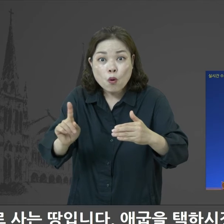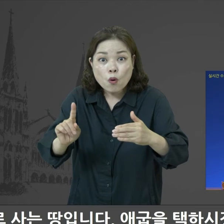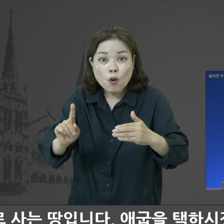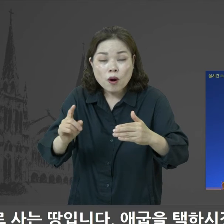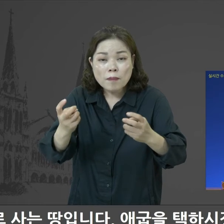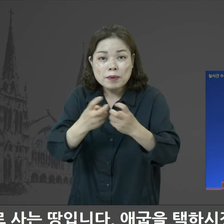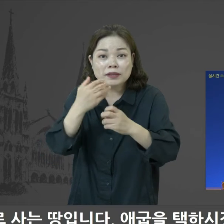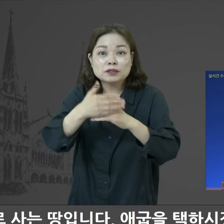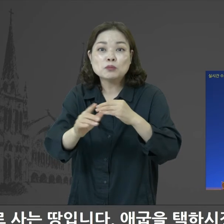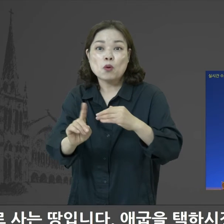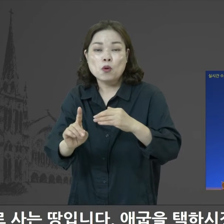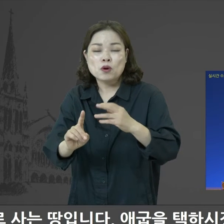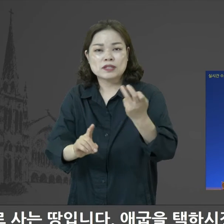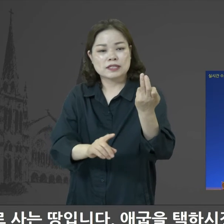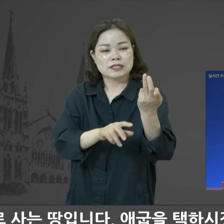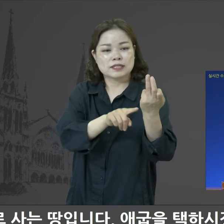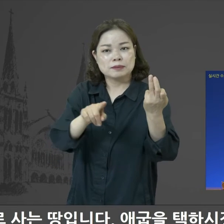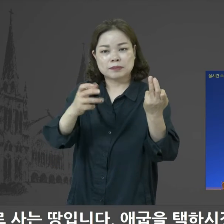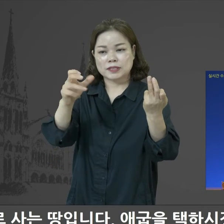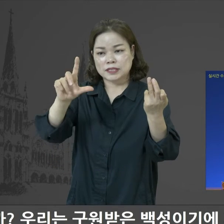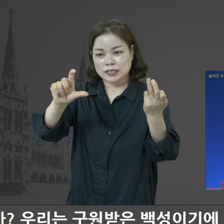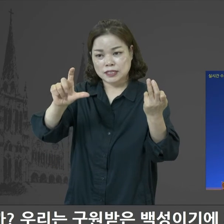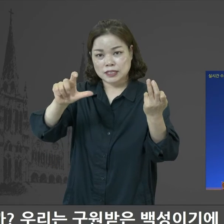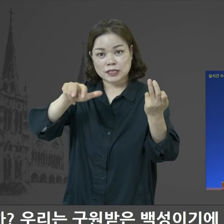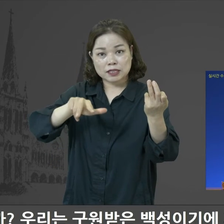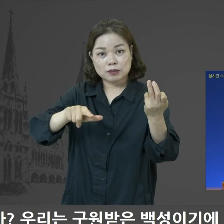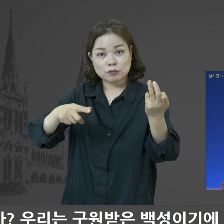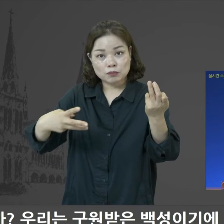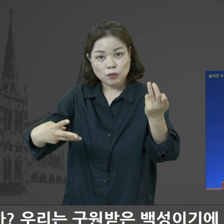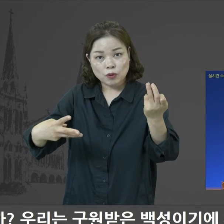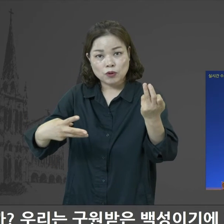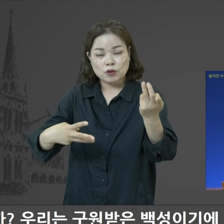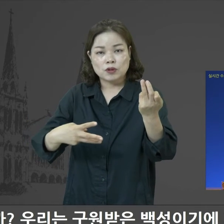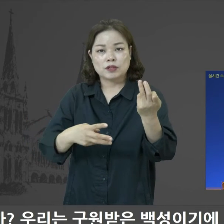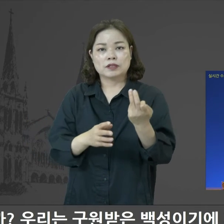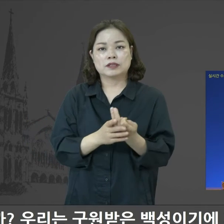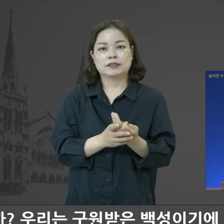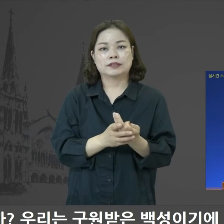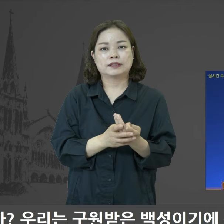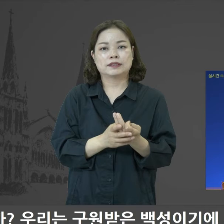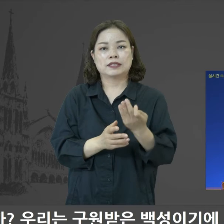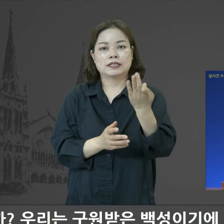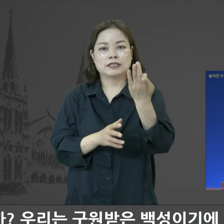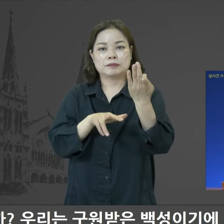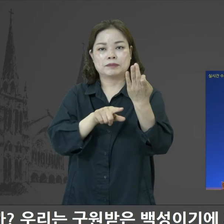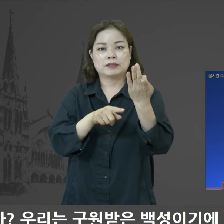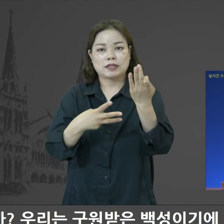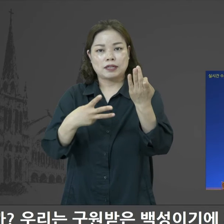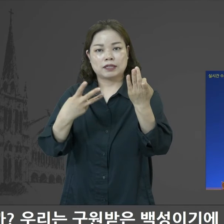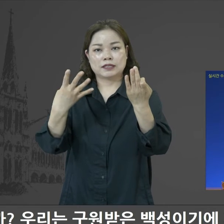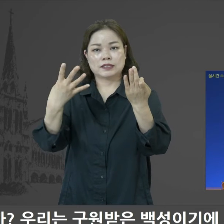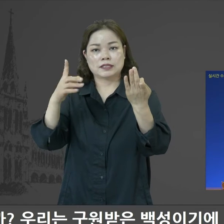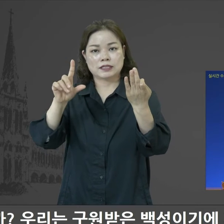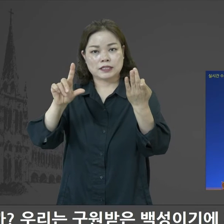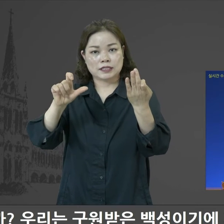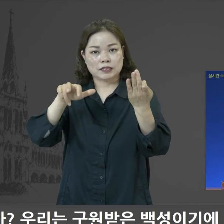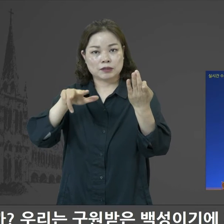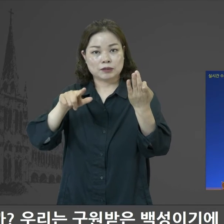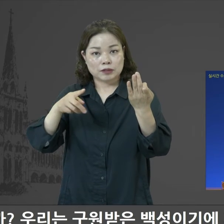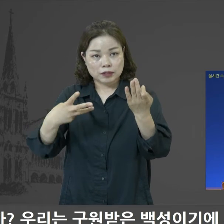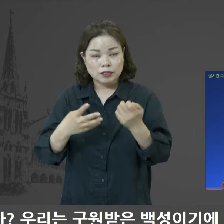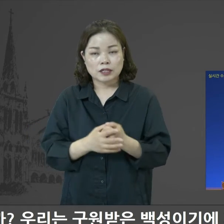방식일까요? 13절에서 15절에 기록되어 있는데요, 우리 14절과 15절 말씀을 같이 한번 읽어보도록